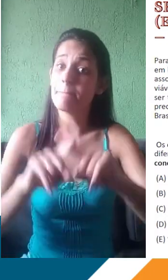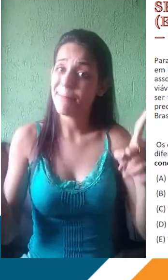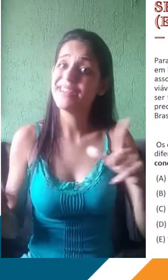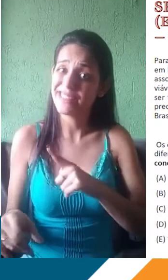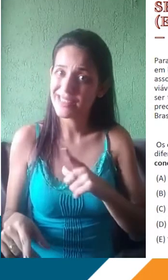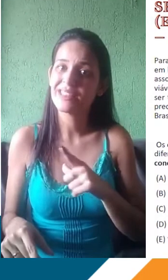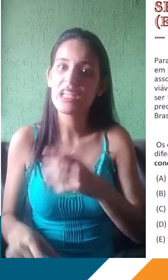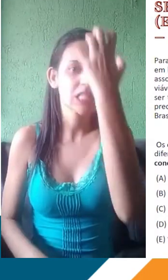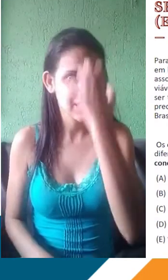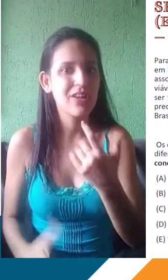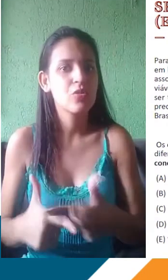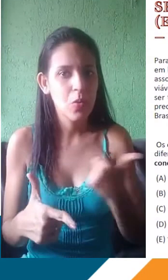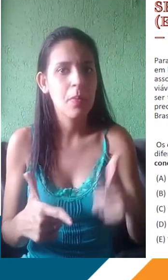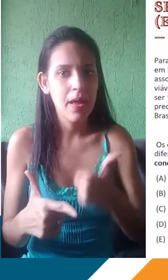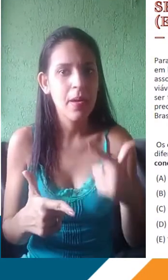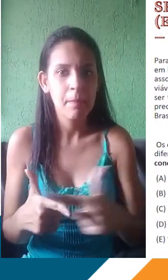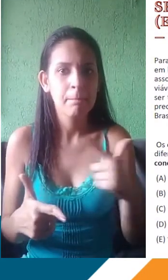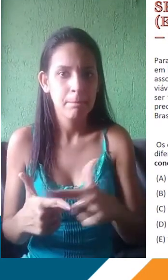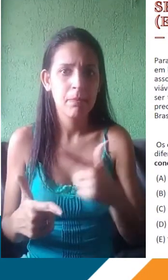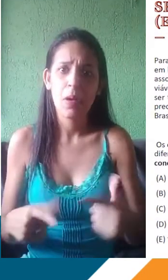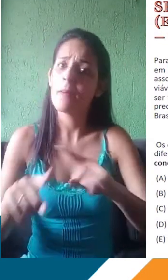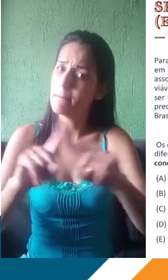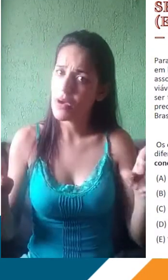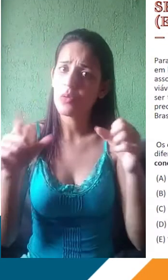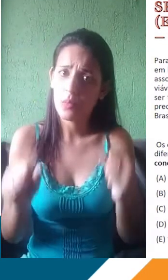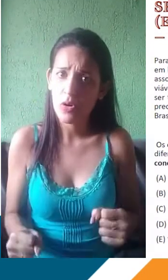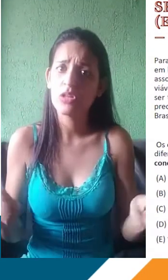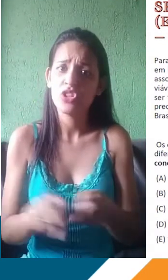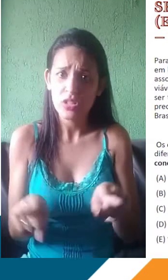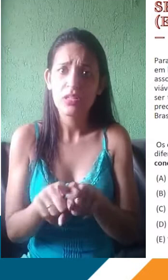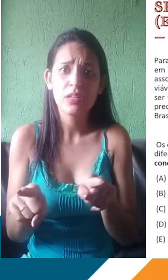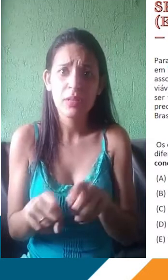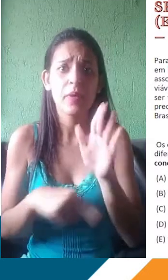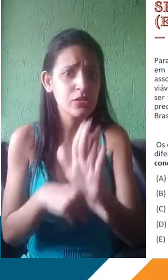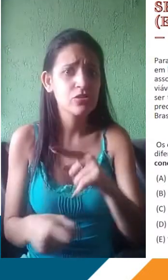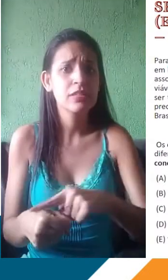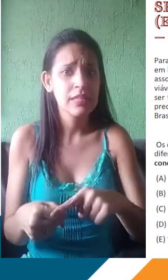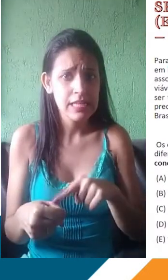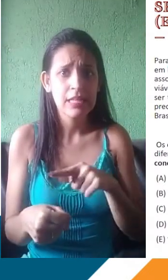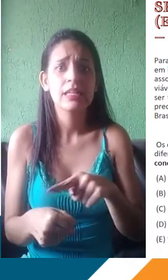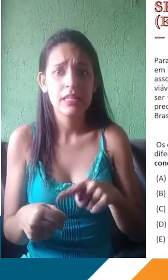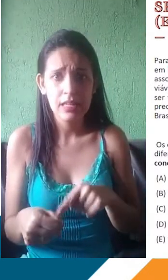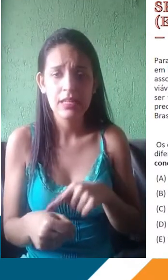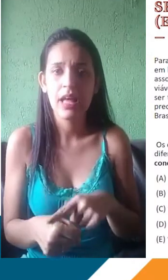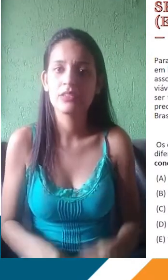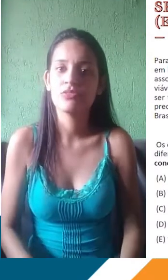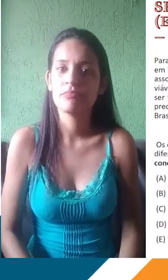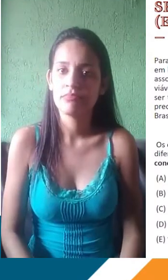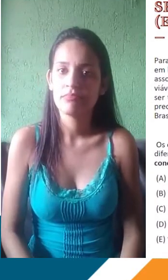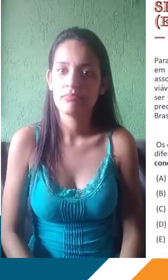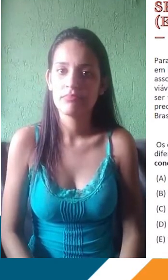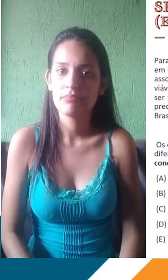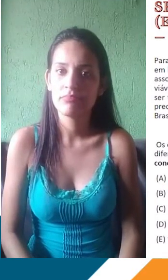elas podem ser também solução para uma série de desafios das cidades hoje, contanto que não sejam encaradas com um